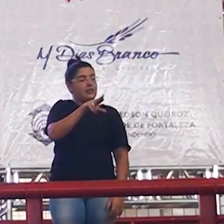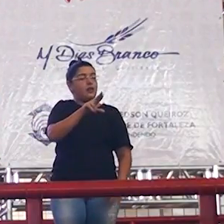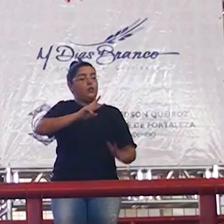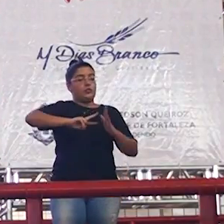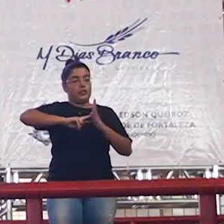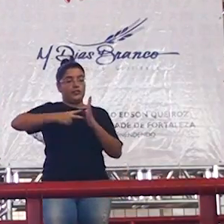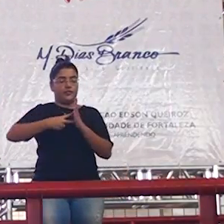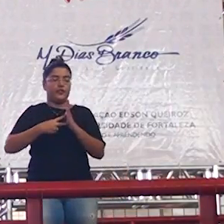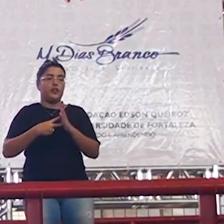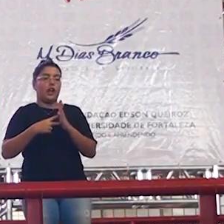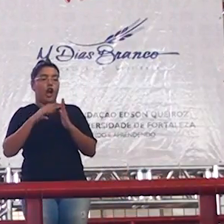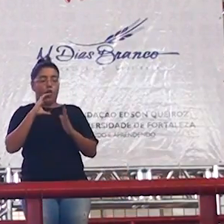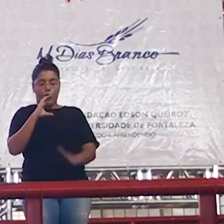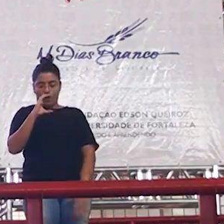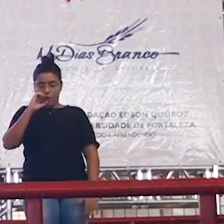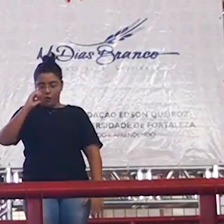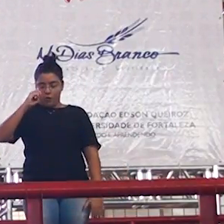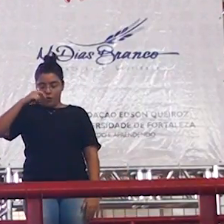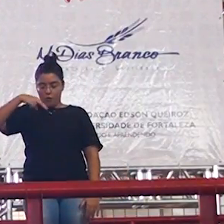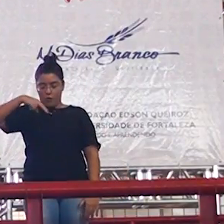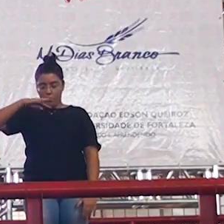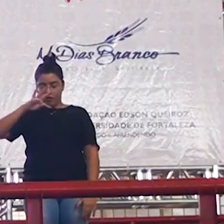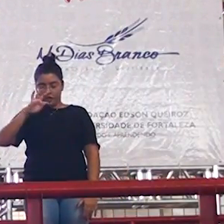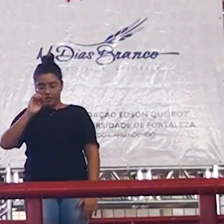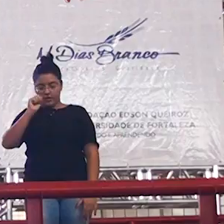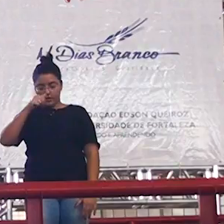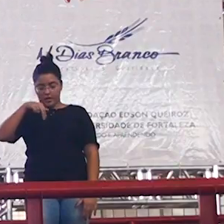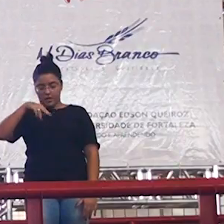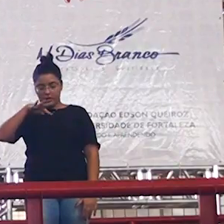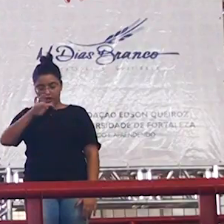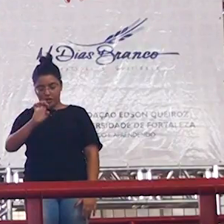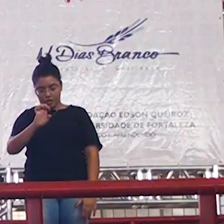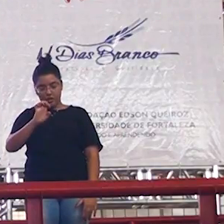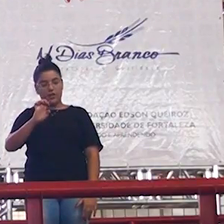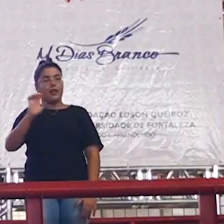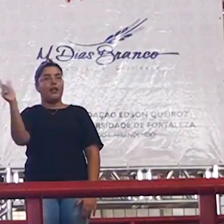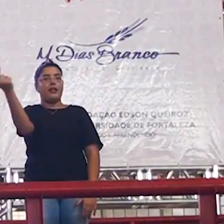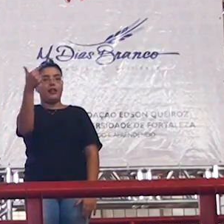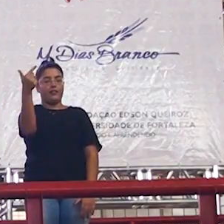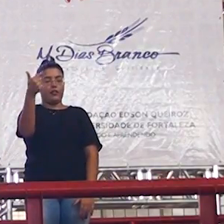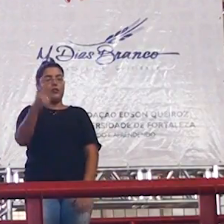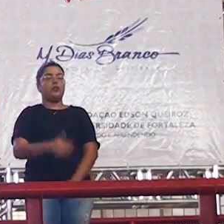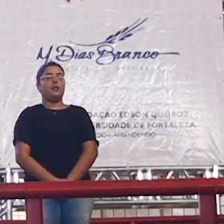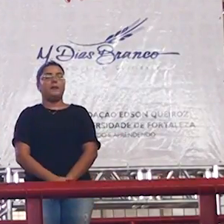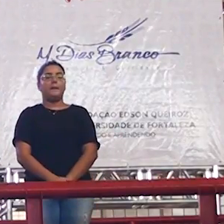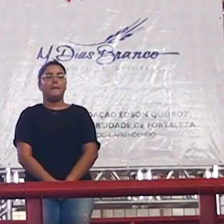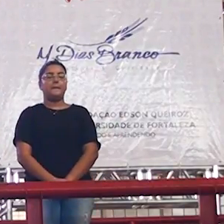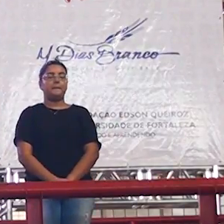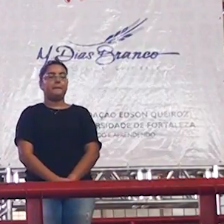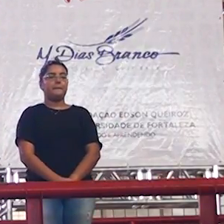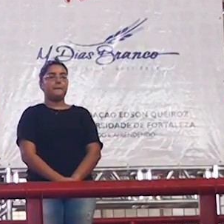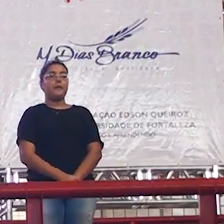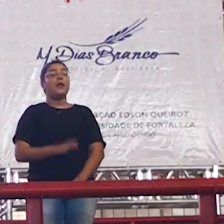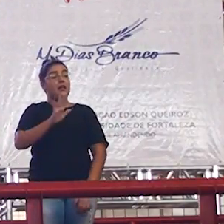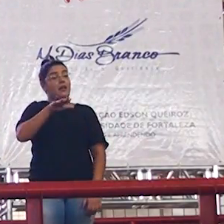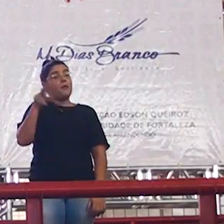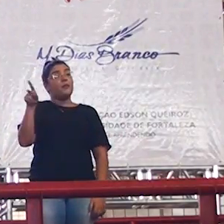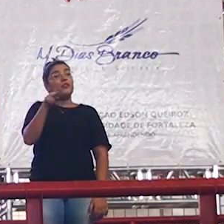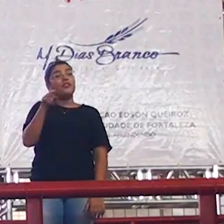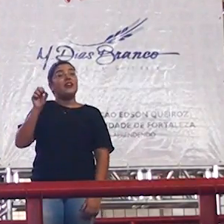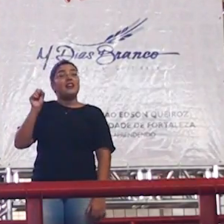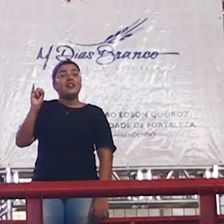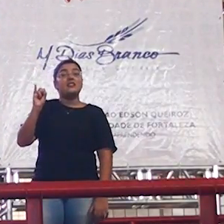constante elevado ao quadrado. E aí vai mais um bizu para vocês. Professor, e se